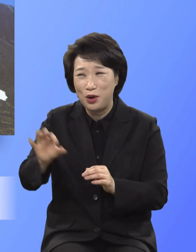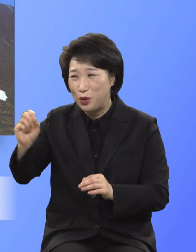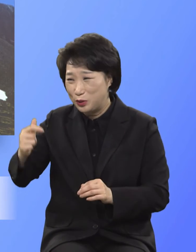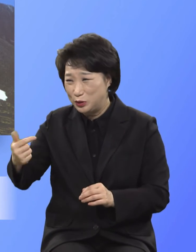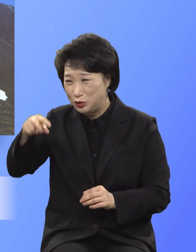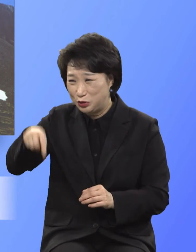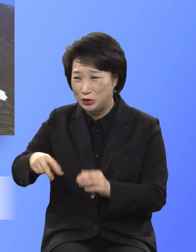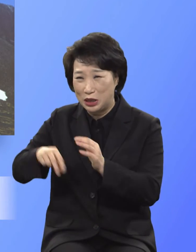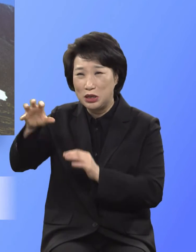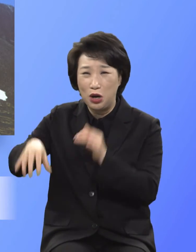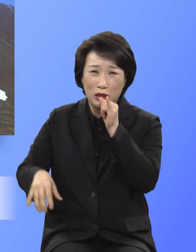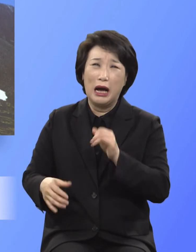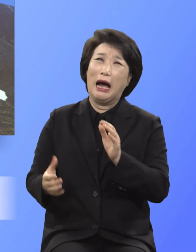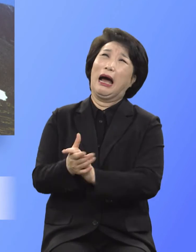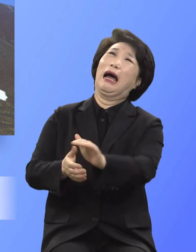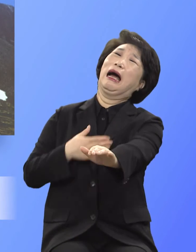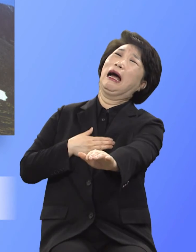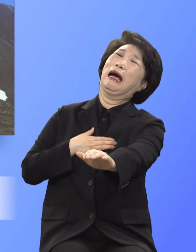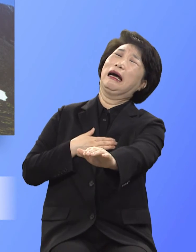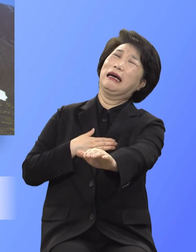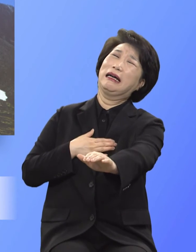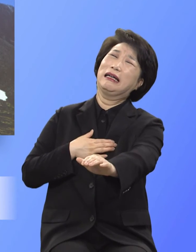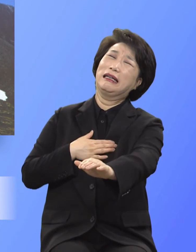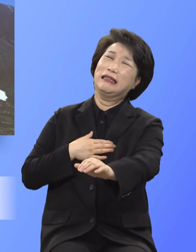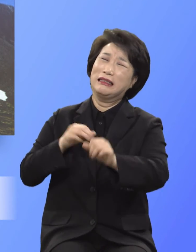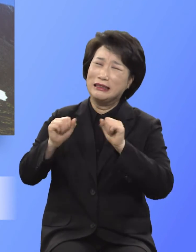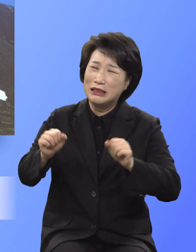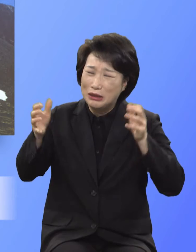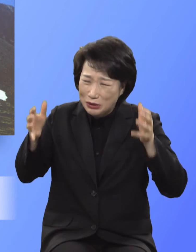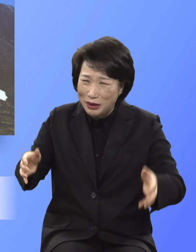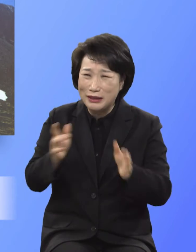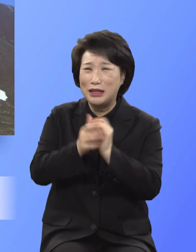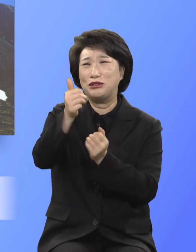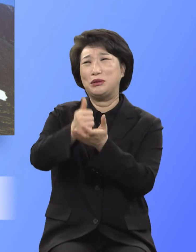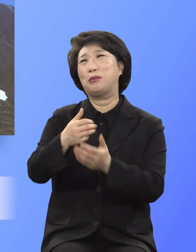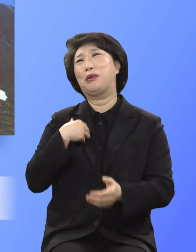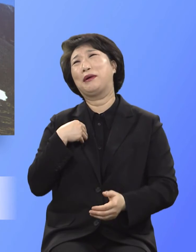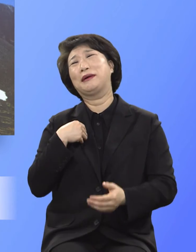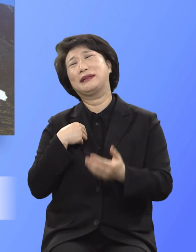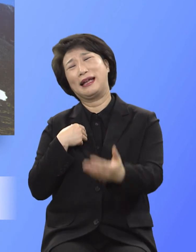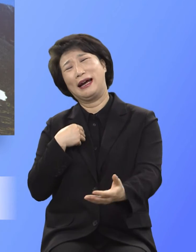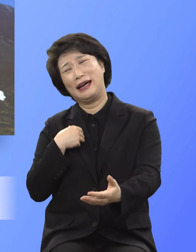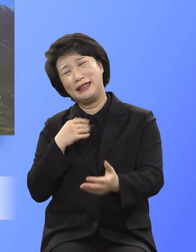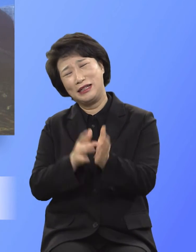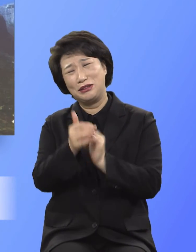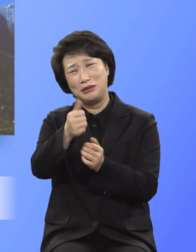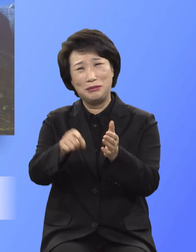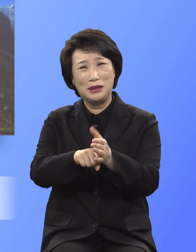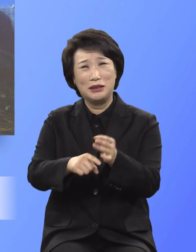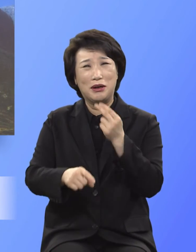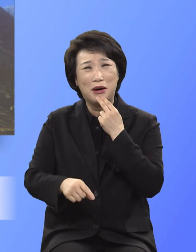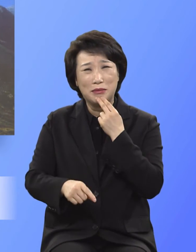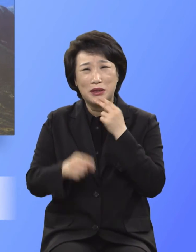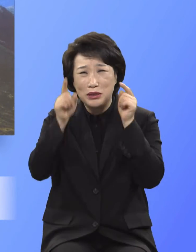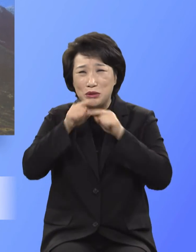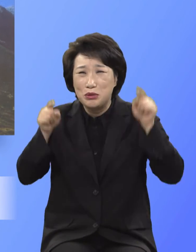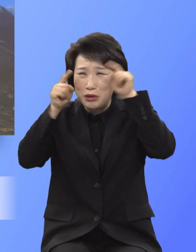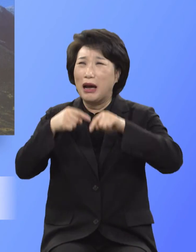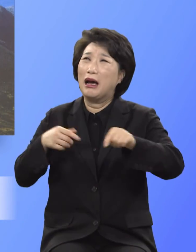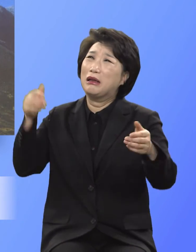있었는데, 이야, 내가 왜 예수를 모르고 예수 믿지 못해서 지옥 왔던